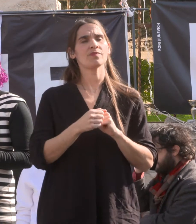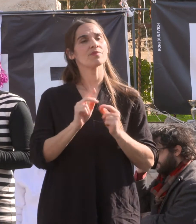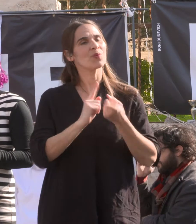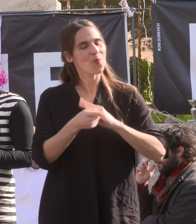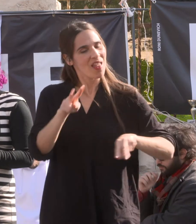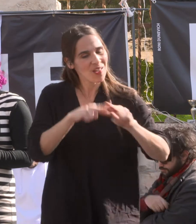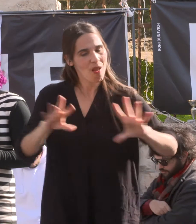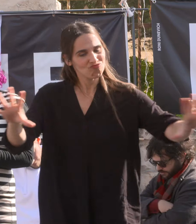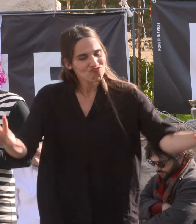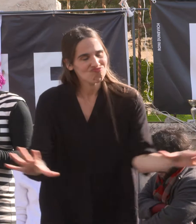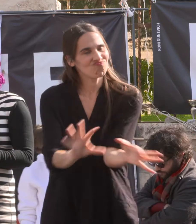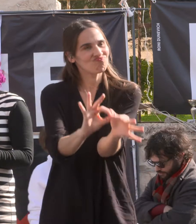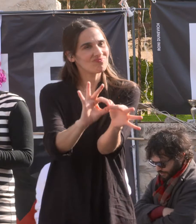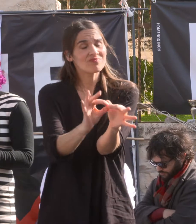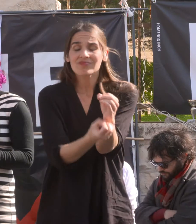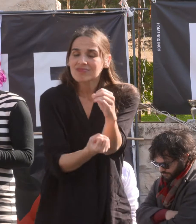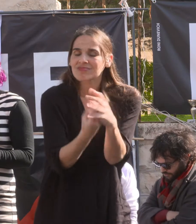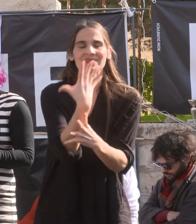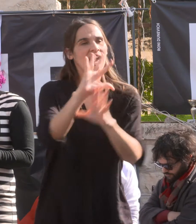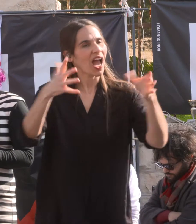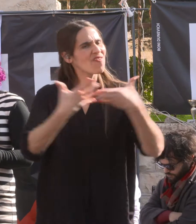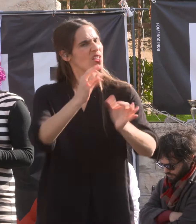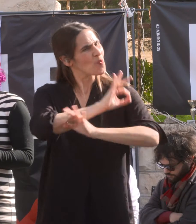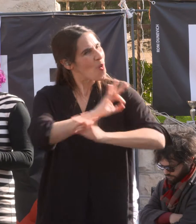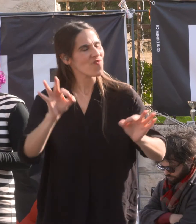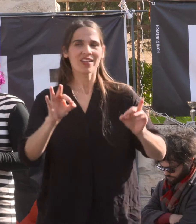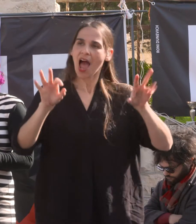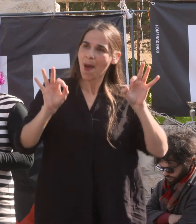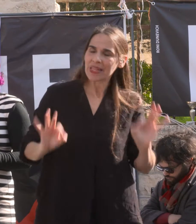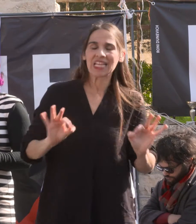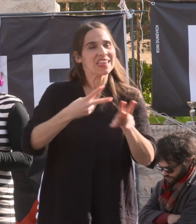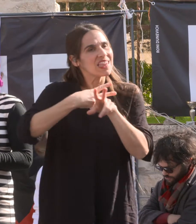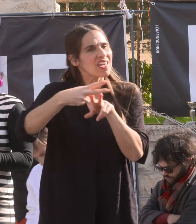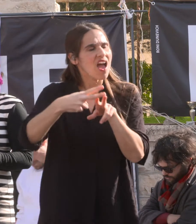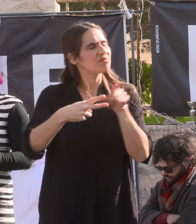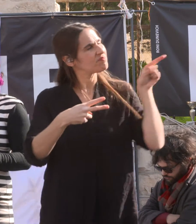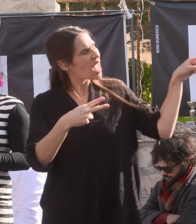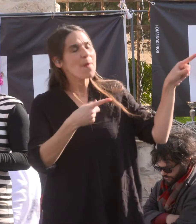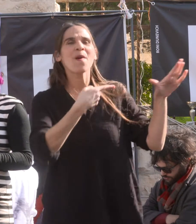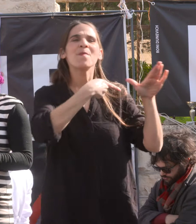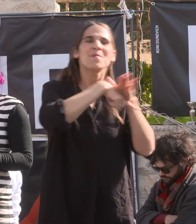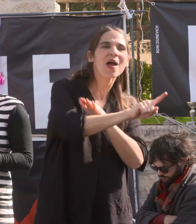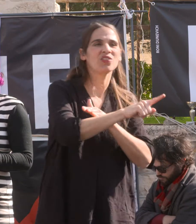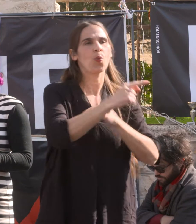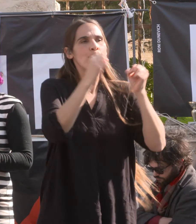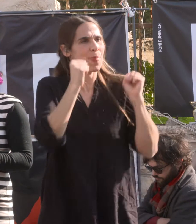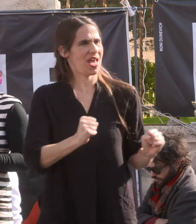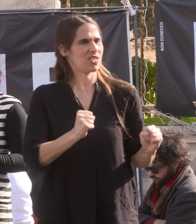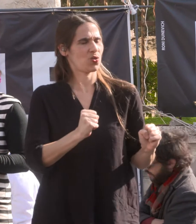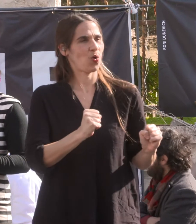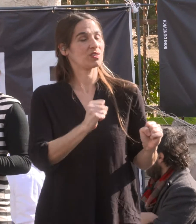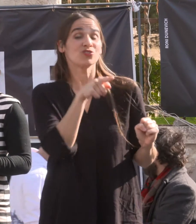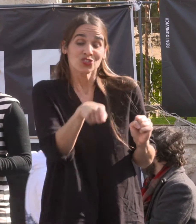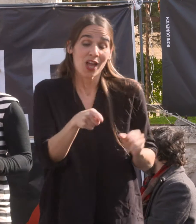ולחבר, לבנות פה חברת מופת אמיתית נקייה, הם בגדו בעצם היסודות